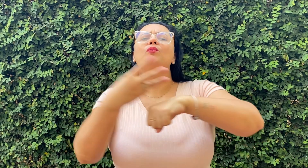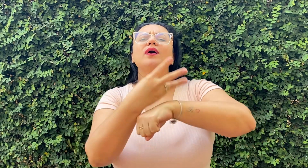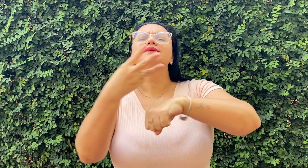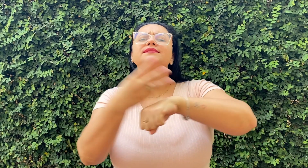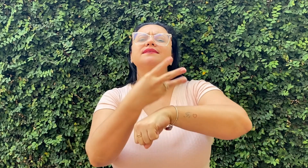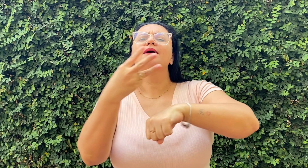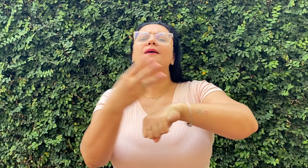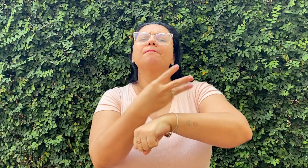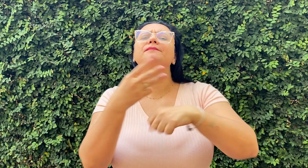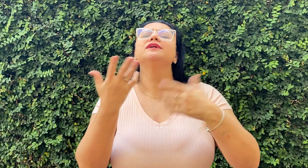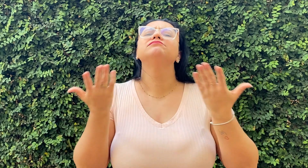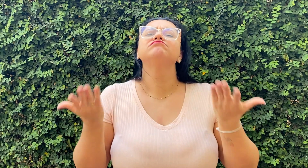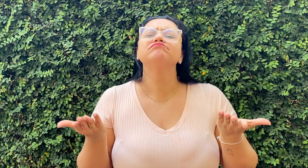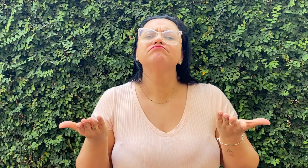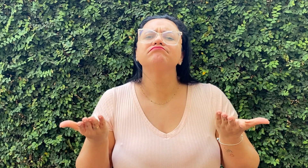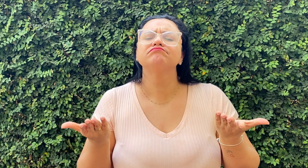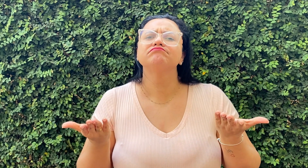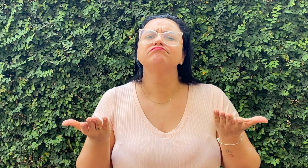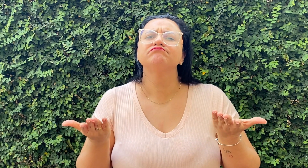Qual o seu WhatsApp?